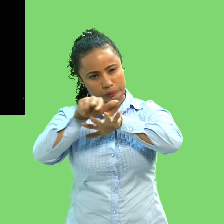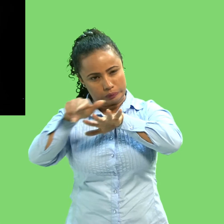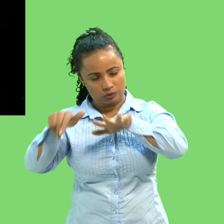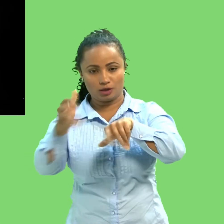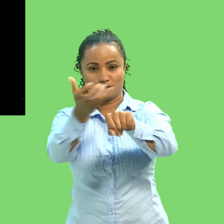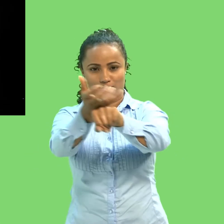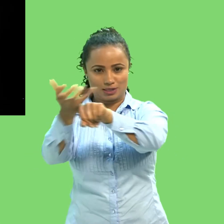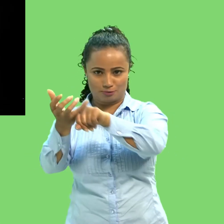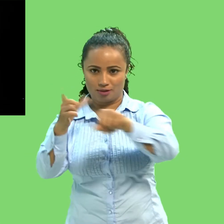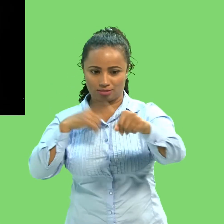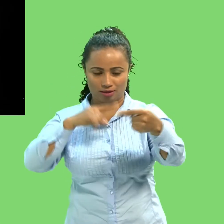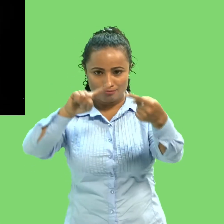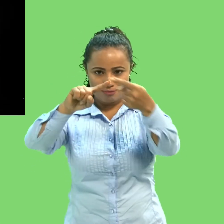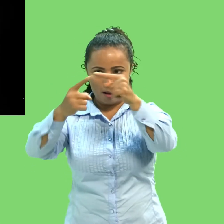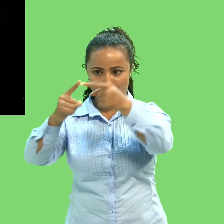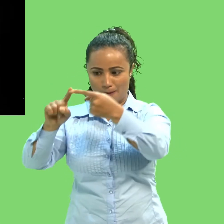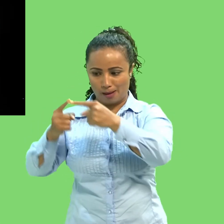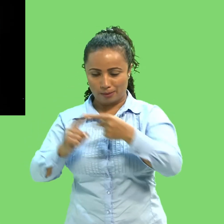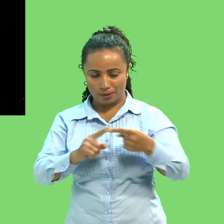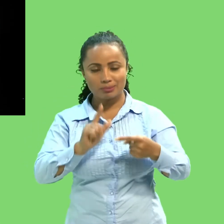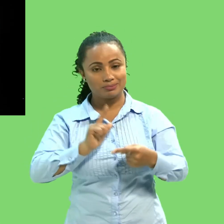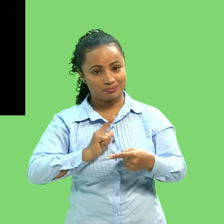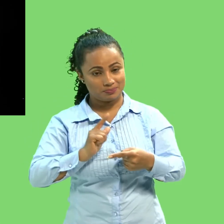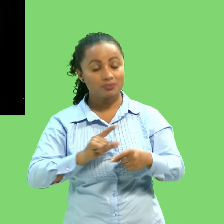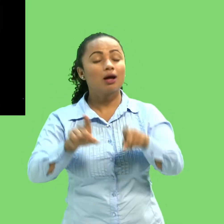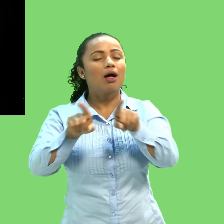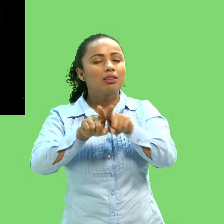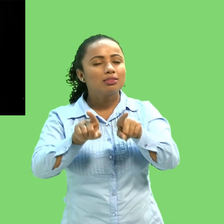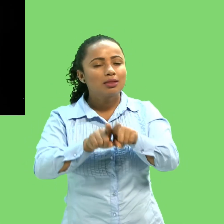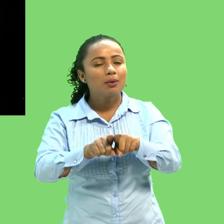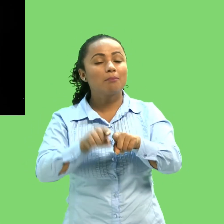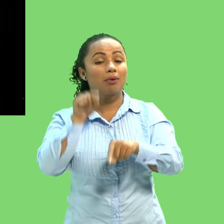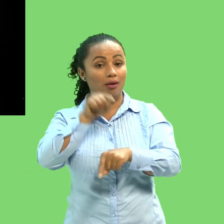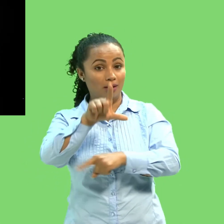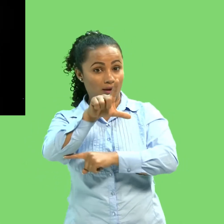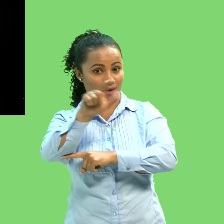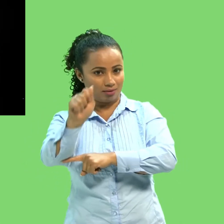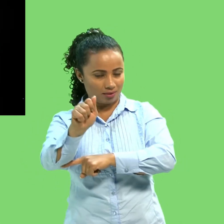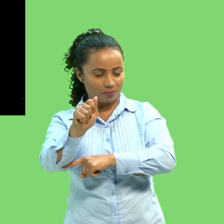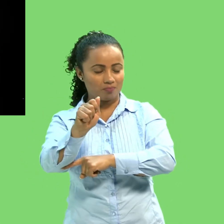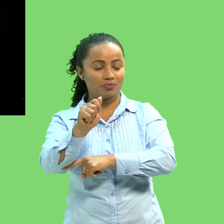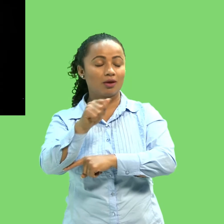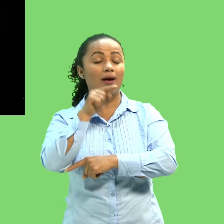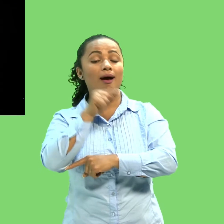E também tem outra característica também da própria linguística aplicada, que é ser o quê? De ser